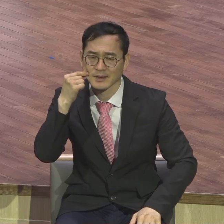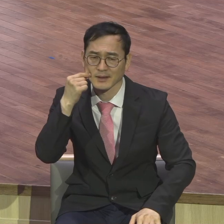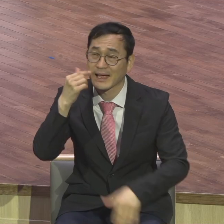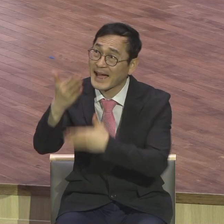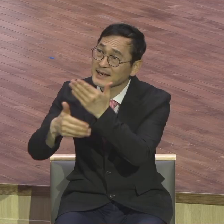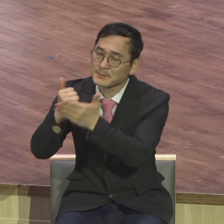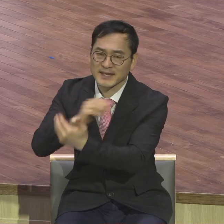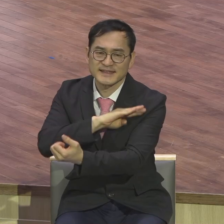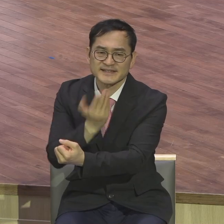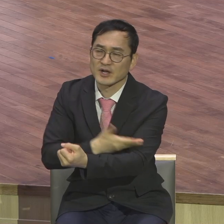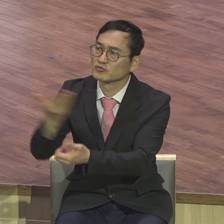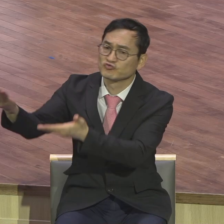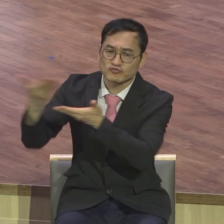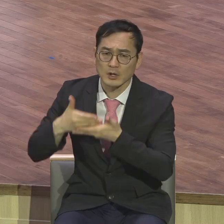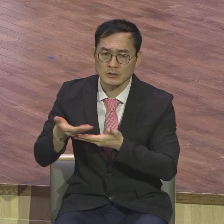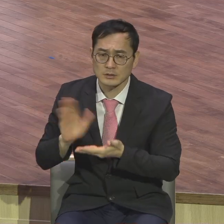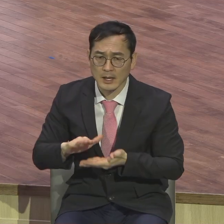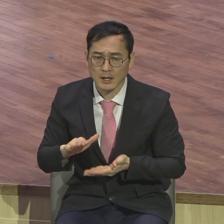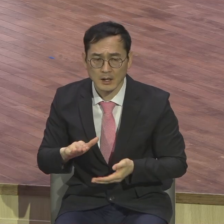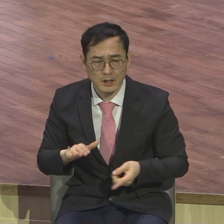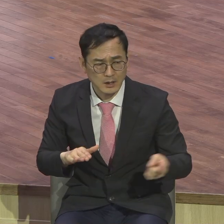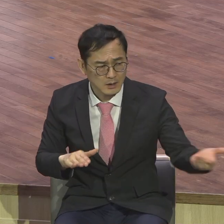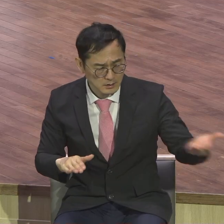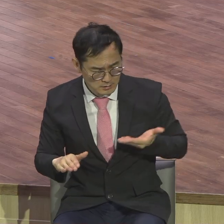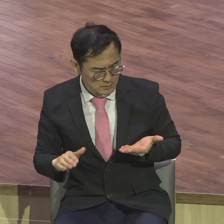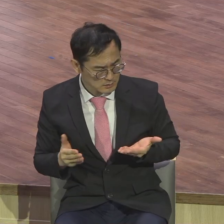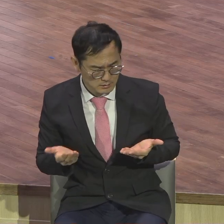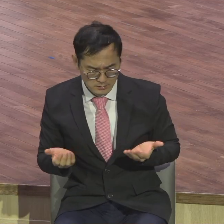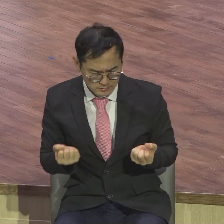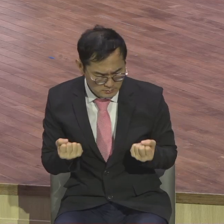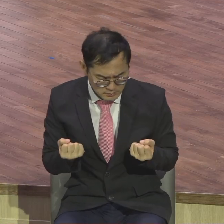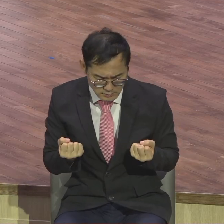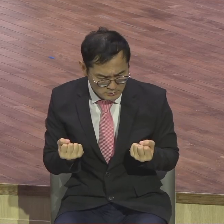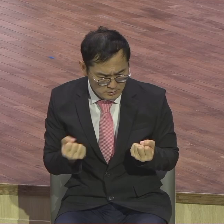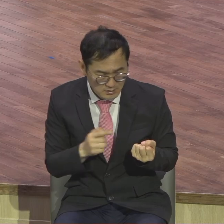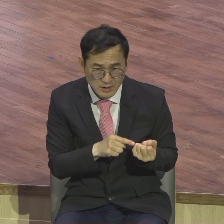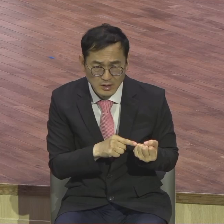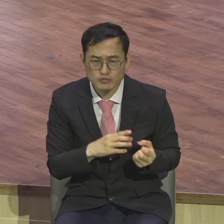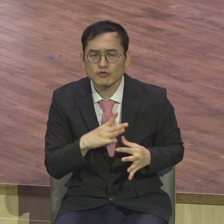영역을 줬는데 사단이 또 줘요. 두려움 불안 불신앙